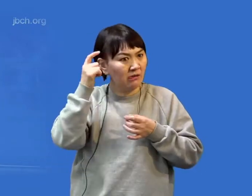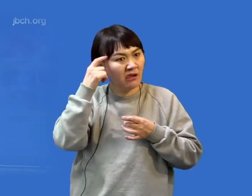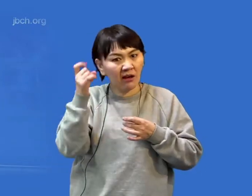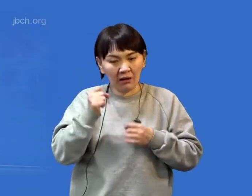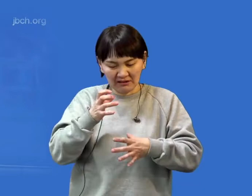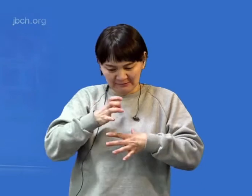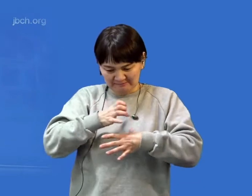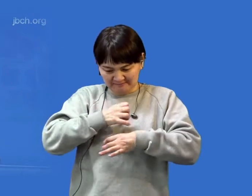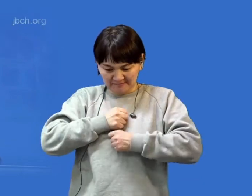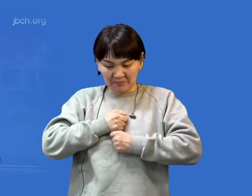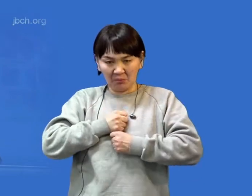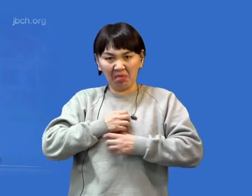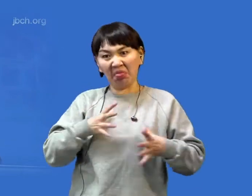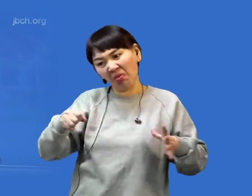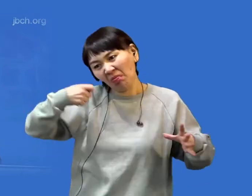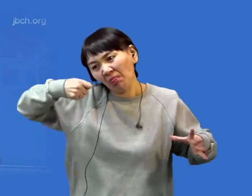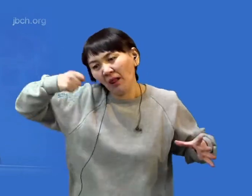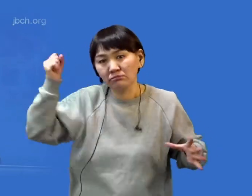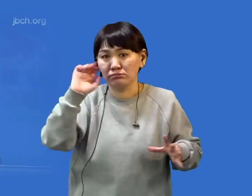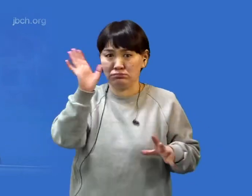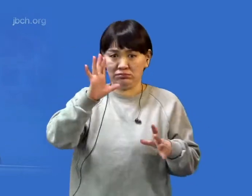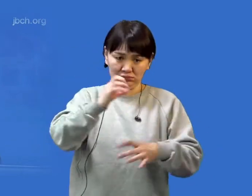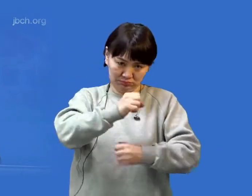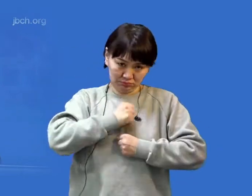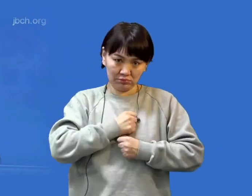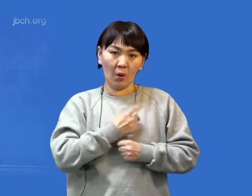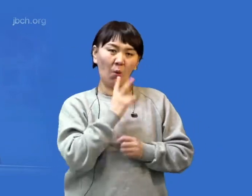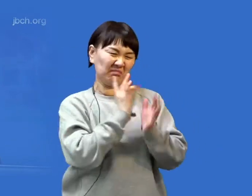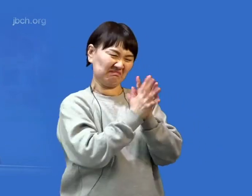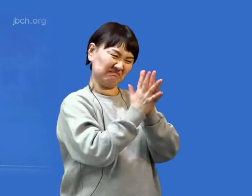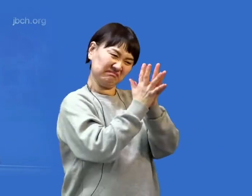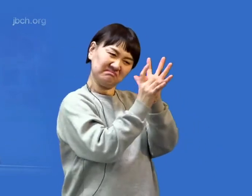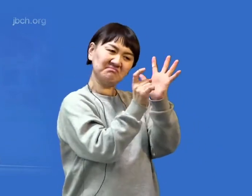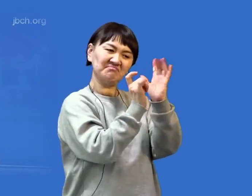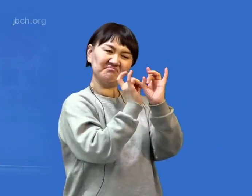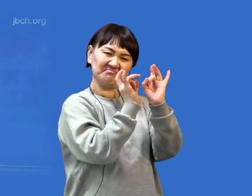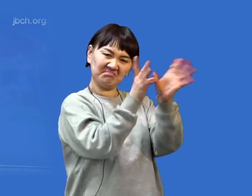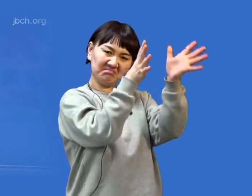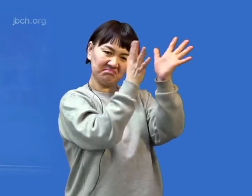Энэ үг хилээж гисэн захирах хэрэгтэй. Хэлхийг үсэн үгээ бүгдийг хэлж амьдрах чадахгүй хүн.